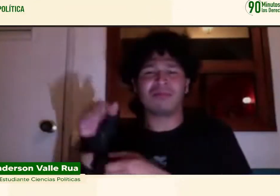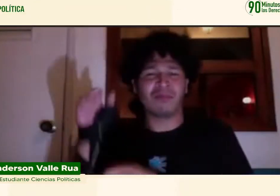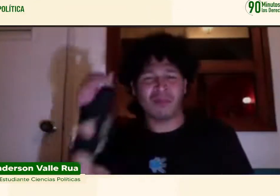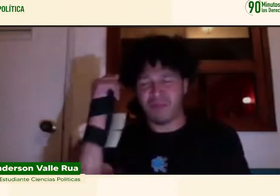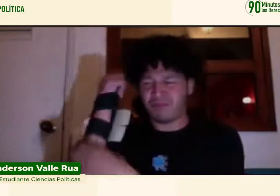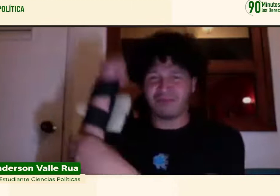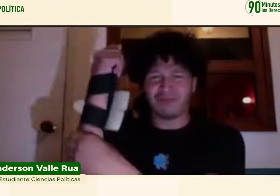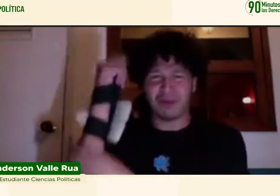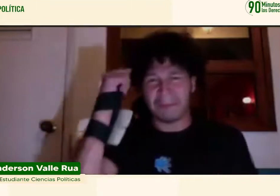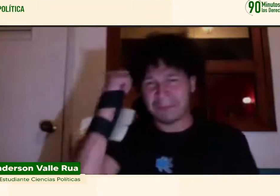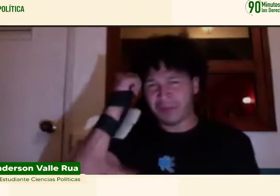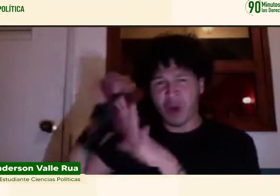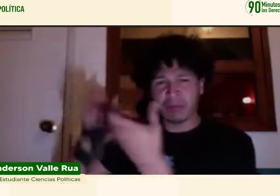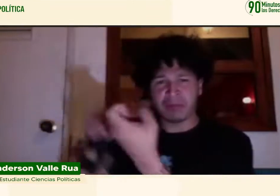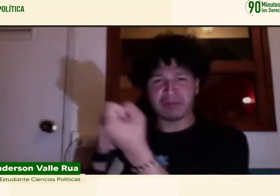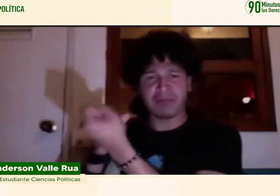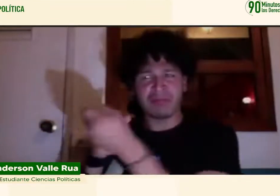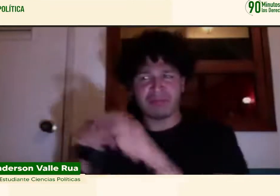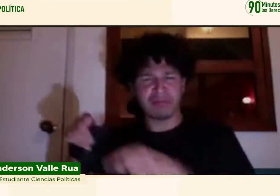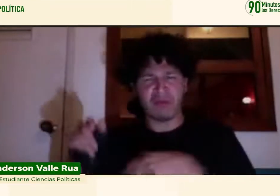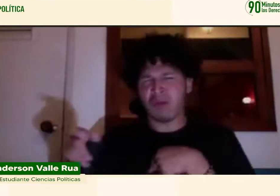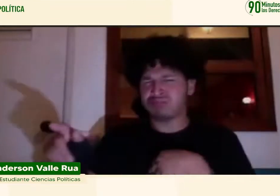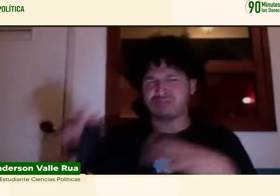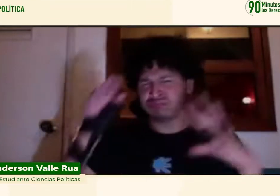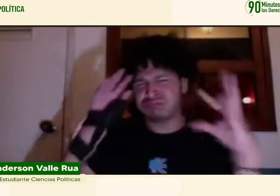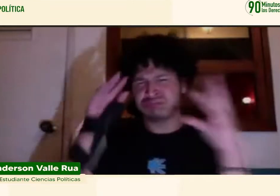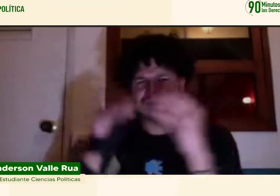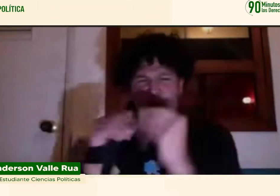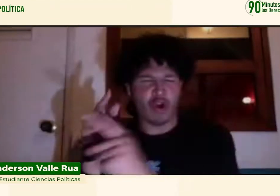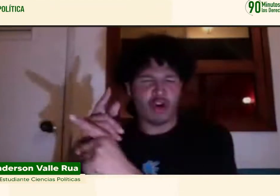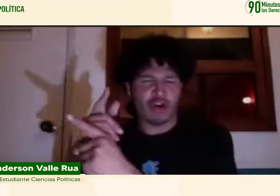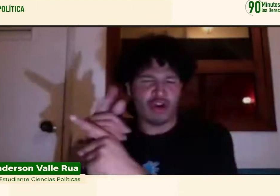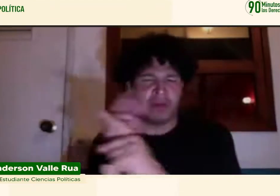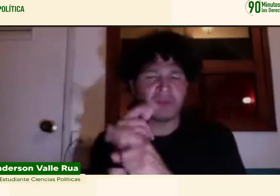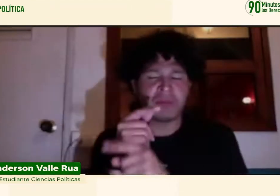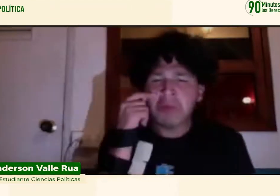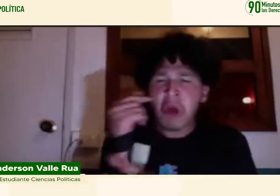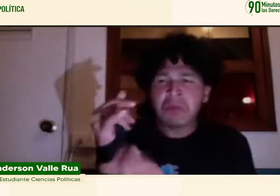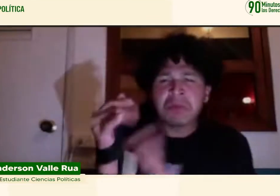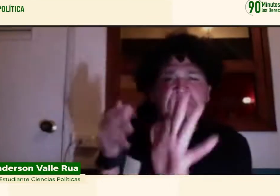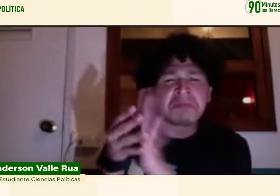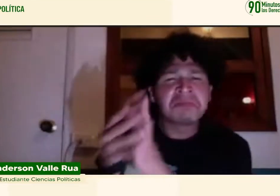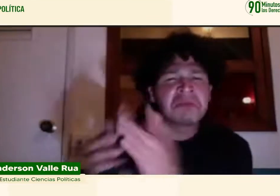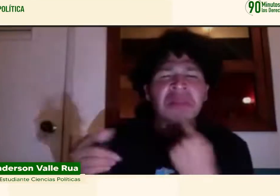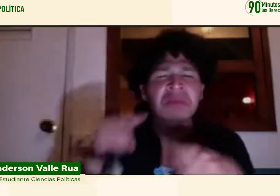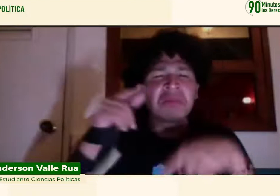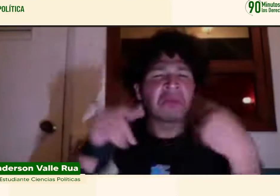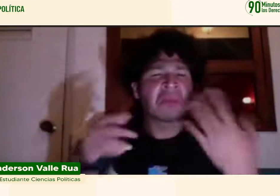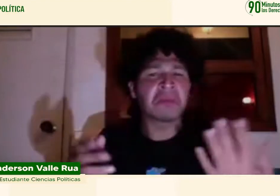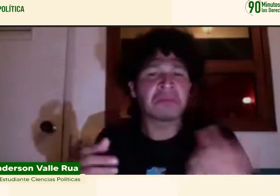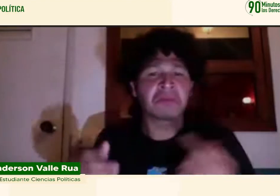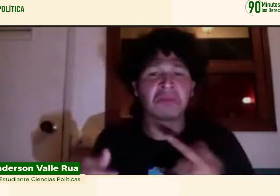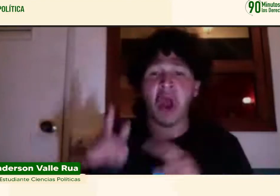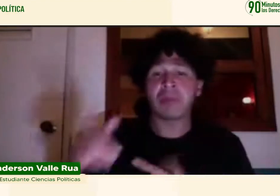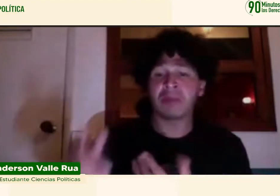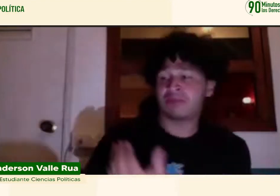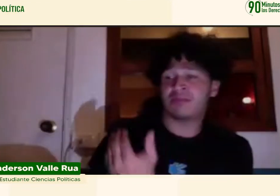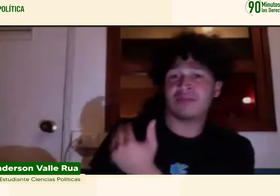unos aportes muy claros sobre la experiencia de fecode y en relación a su postura política y totalmente de acuerdo en la dimensión